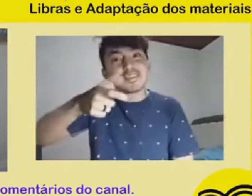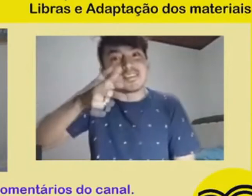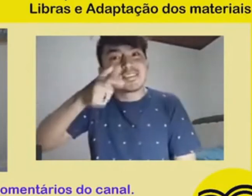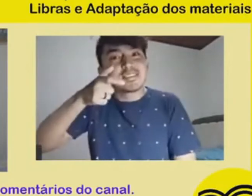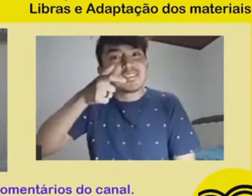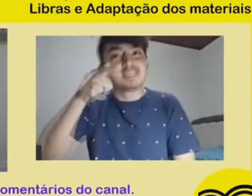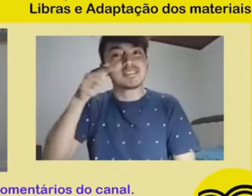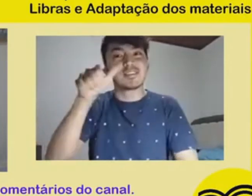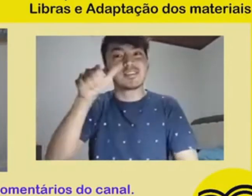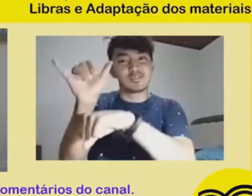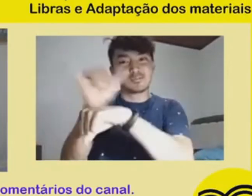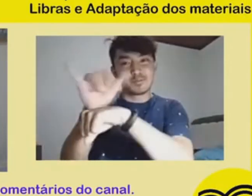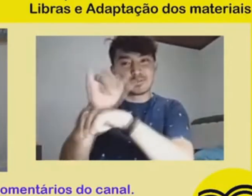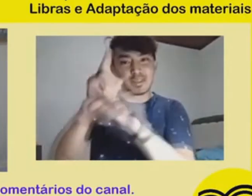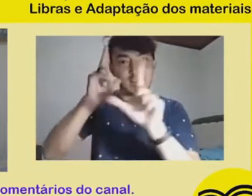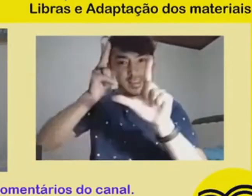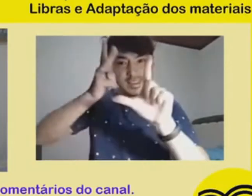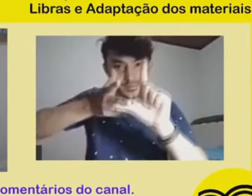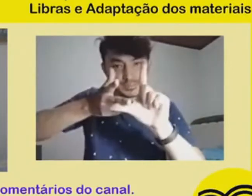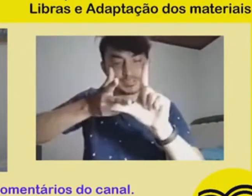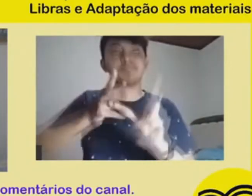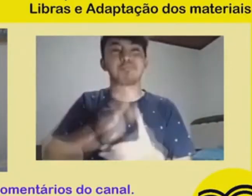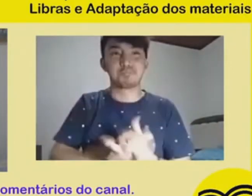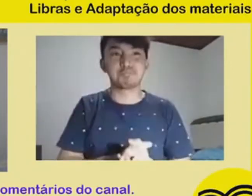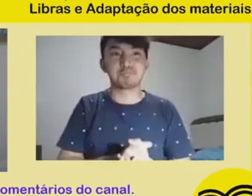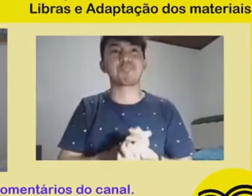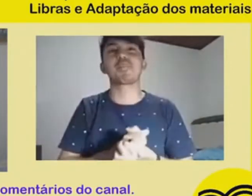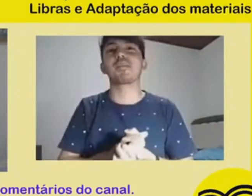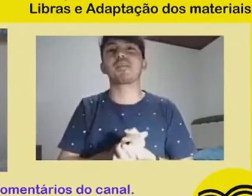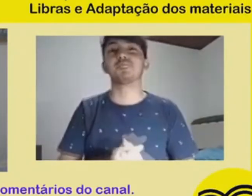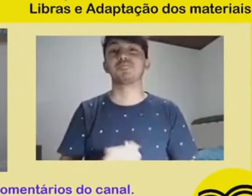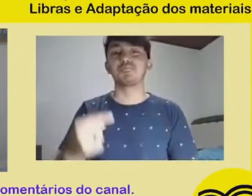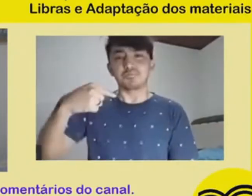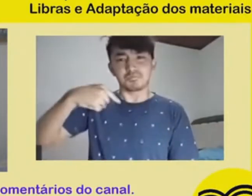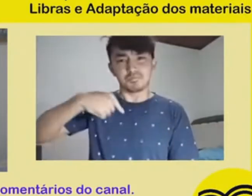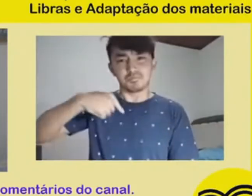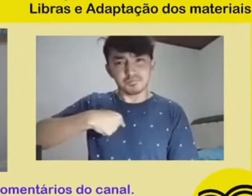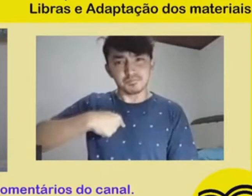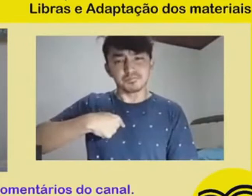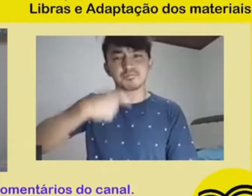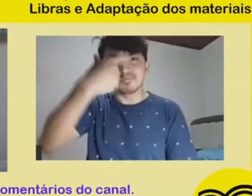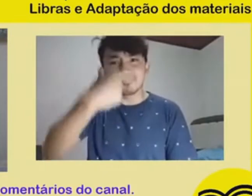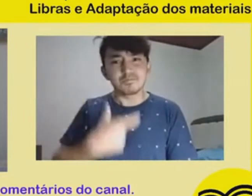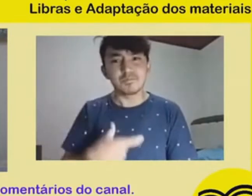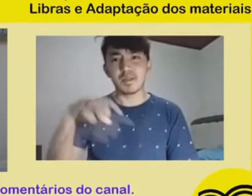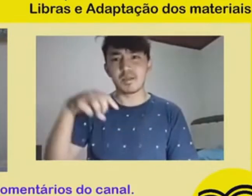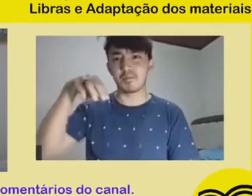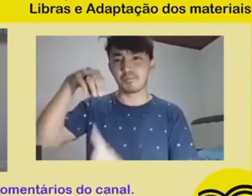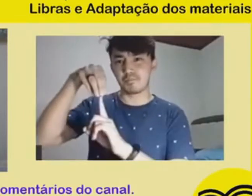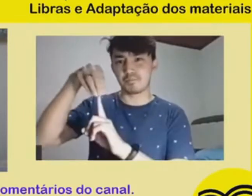Sejam todos bem-vindos neste evento e neste canal.